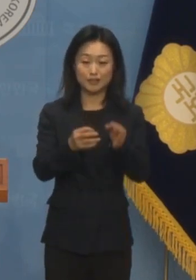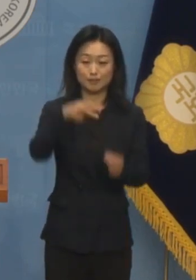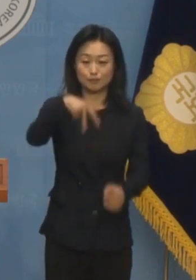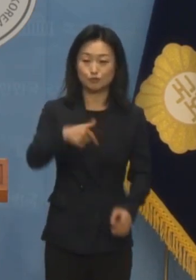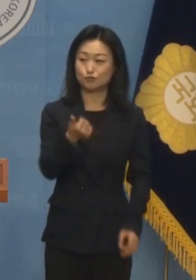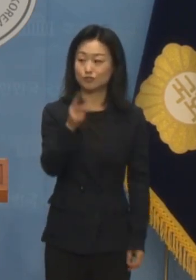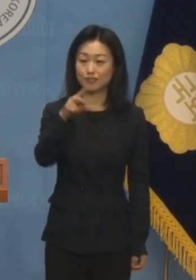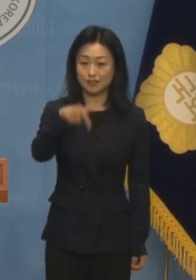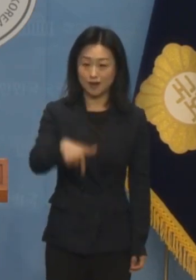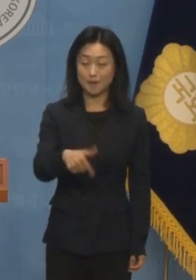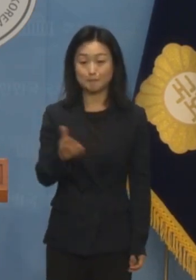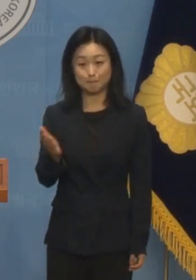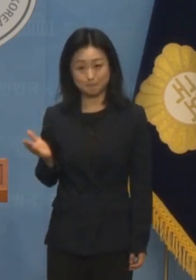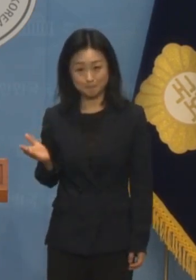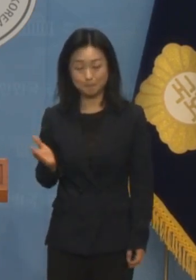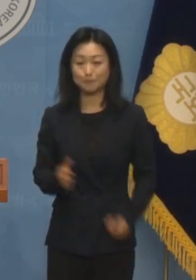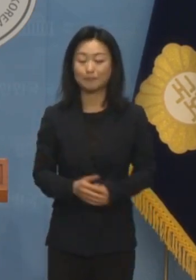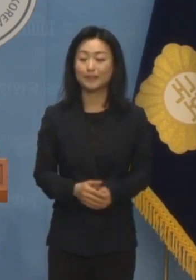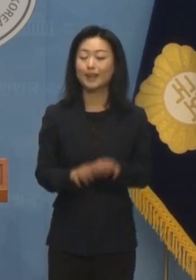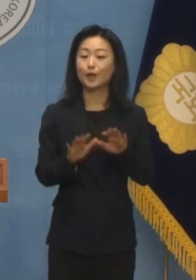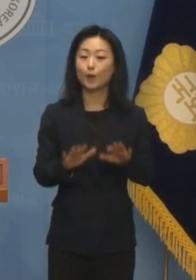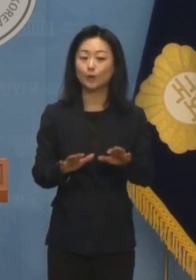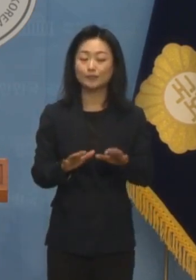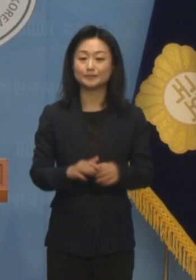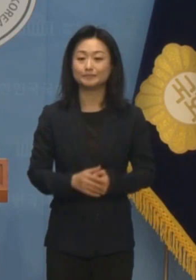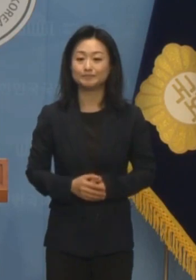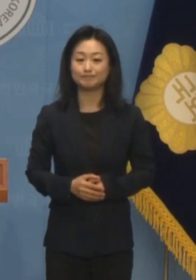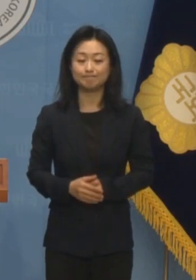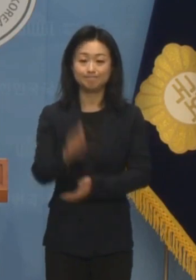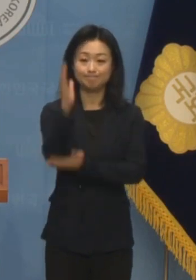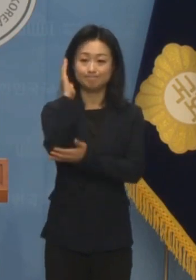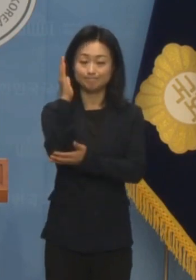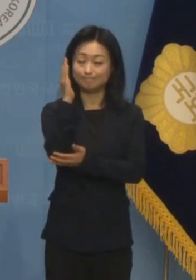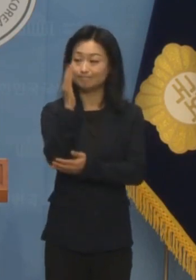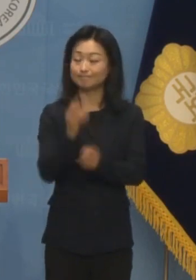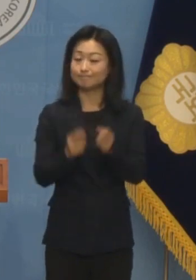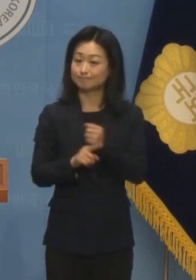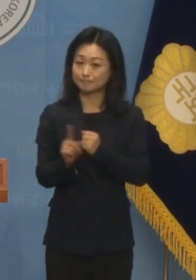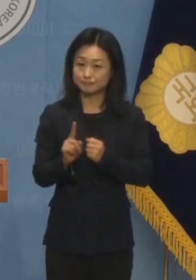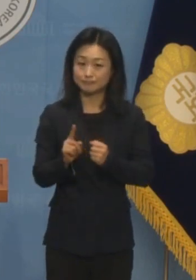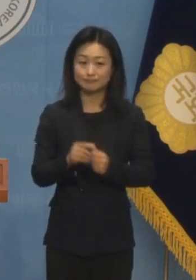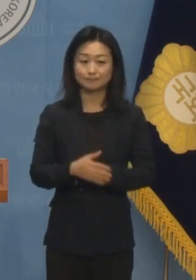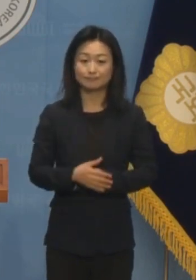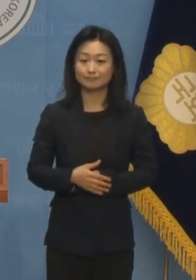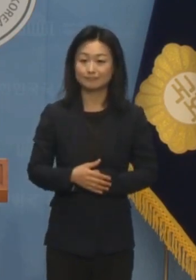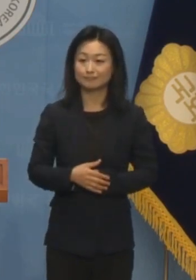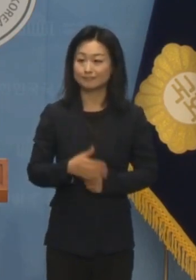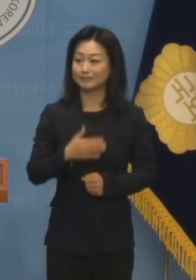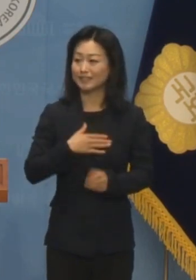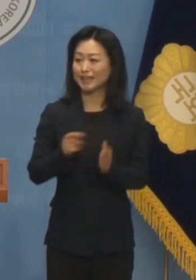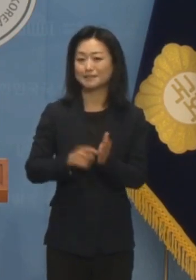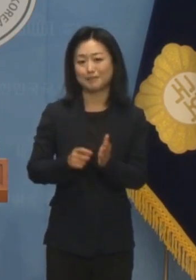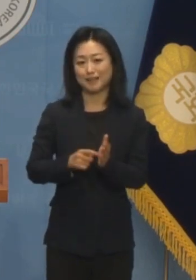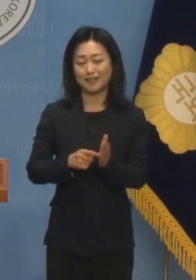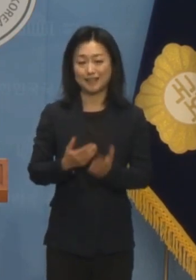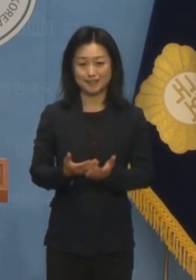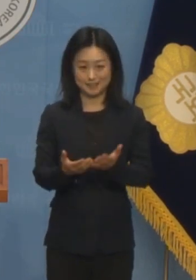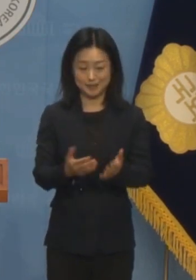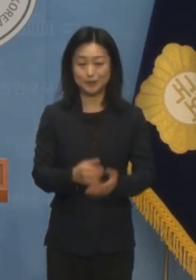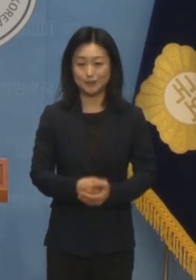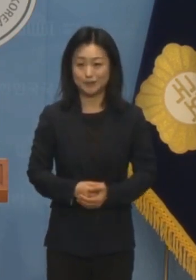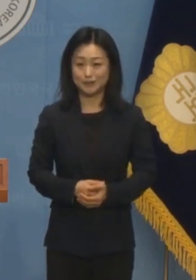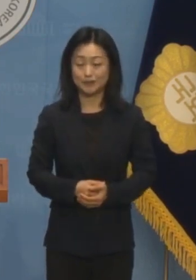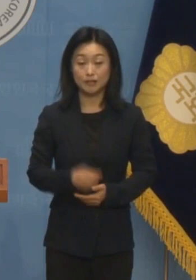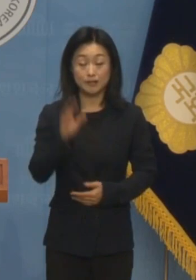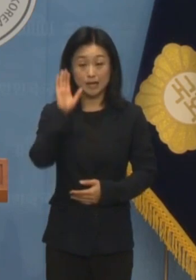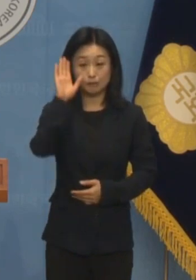있니다 아 오늘 기자 회견은 좀 제가 급하게 좀 잡았습니다 아